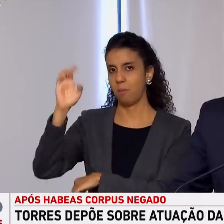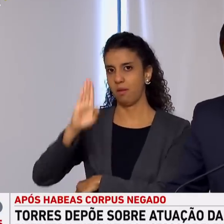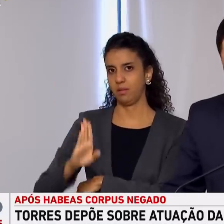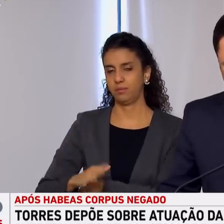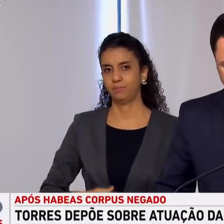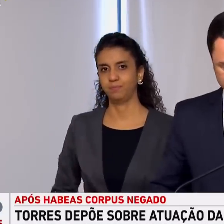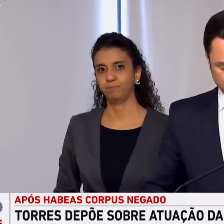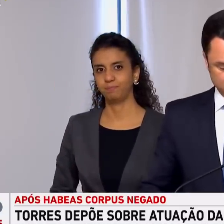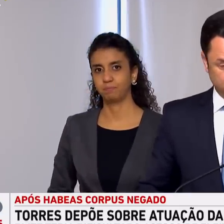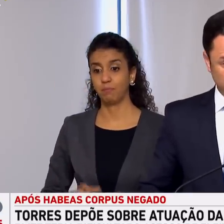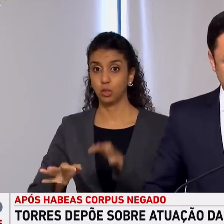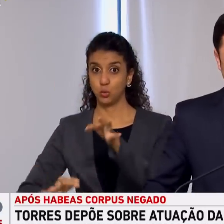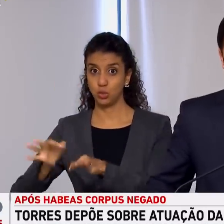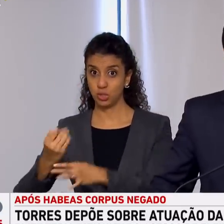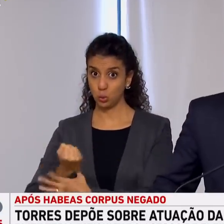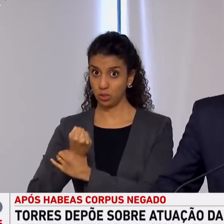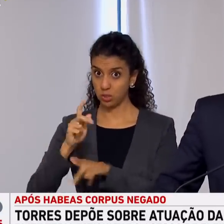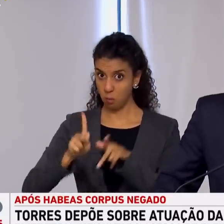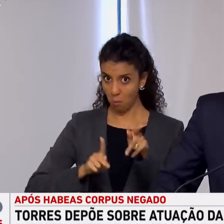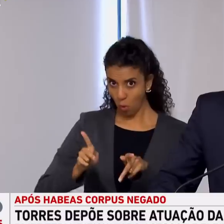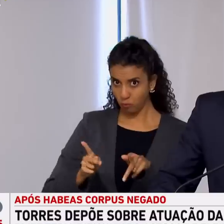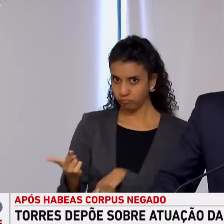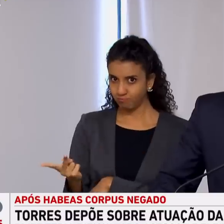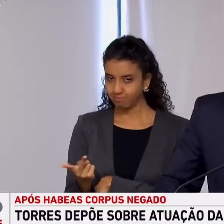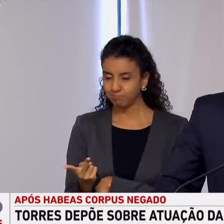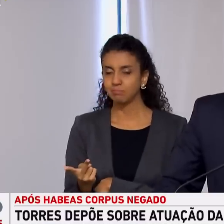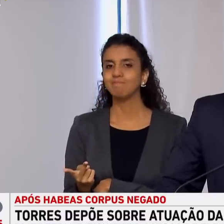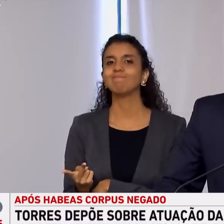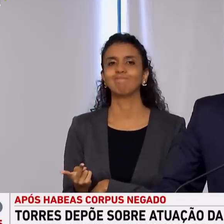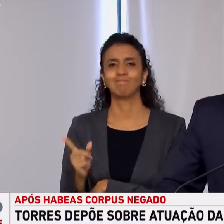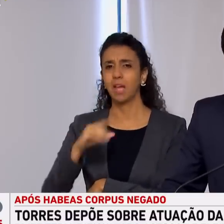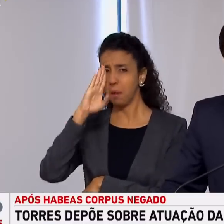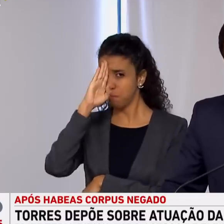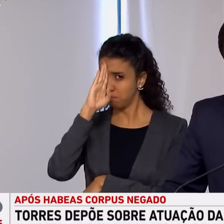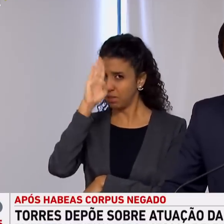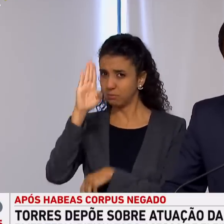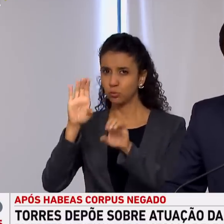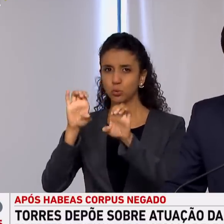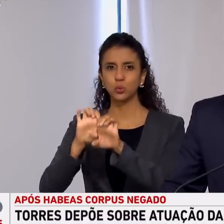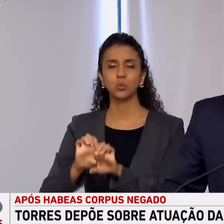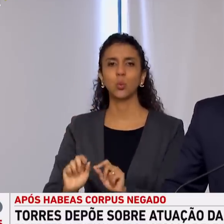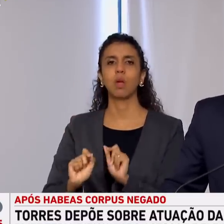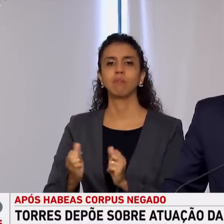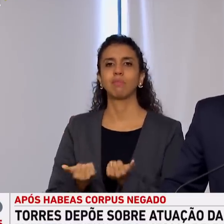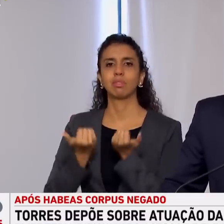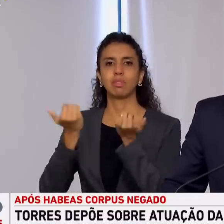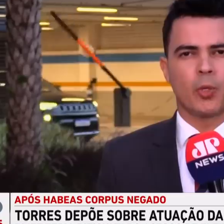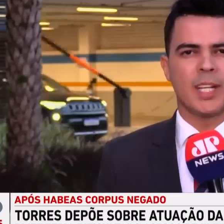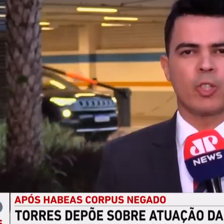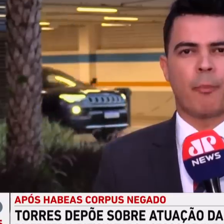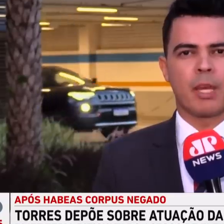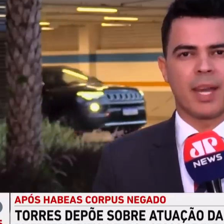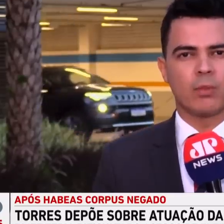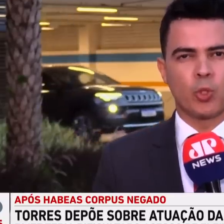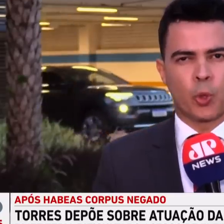adiado para esta segunda a pedido da defesa de Torres, que alegou uma piora no estado de saúde dele. E